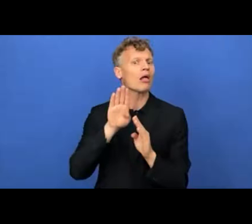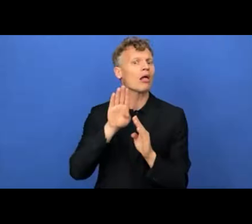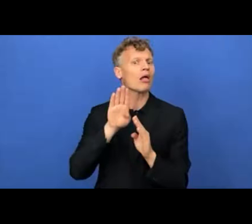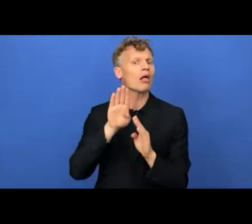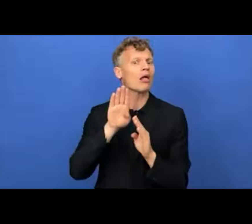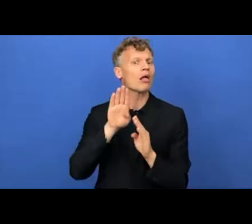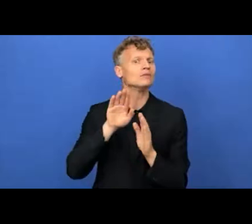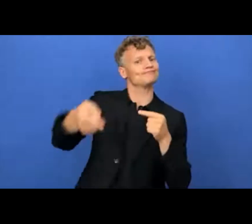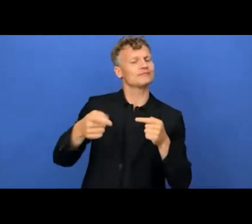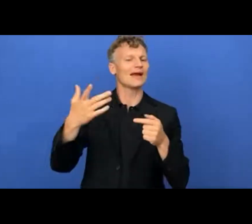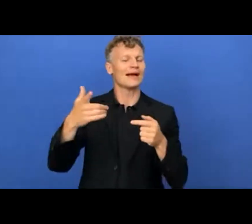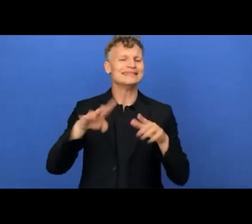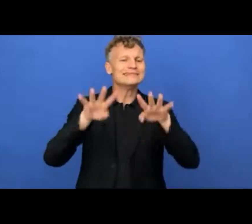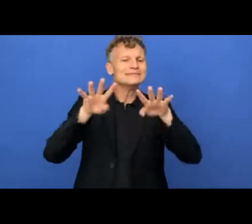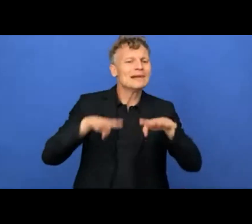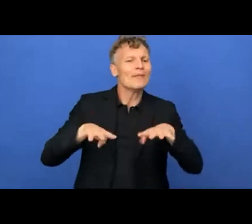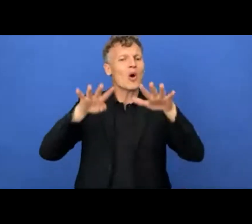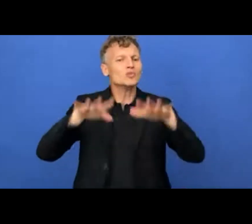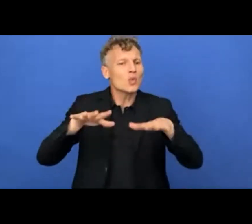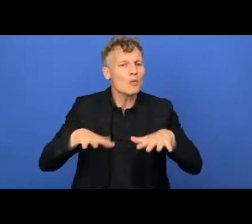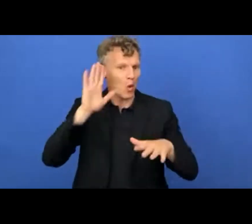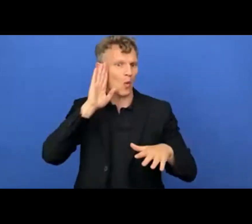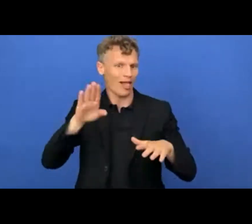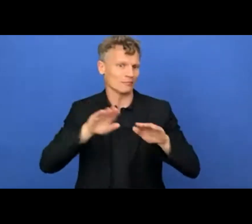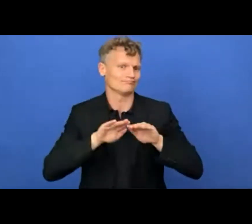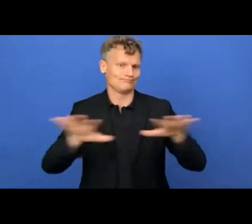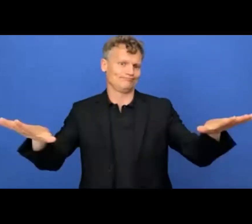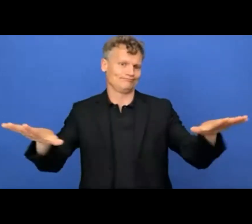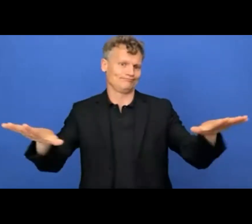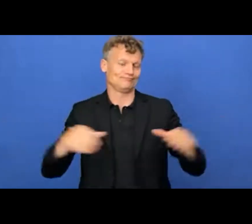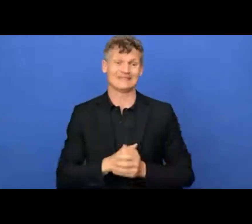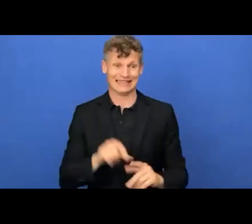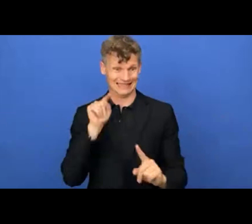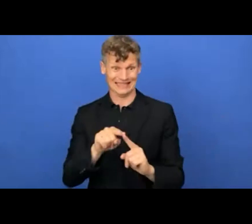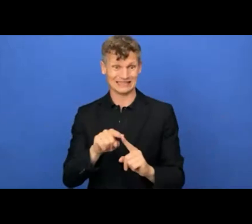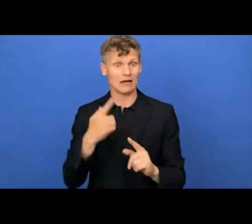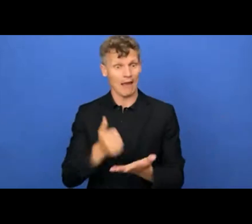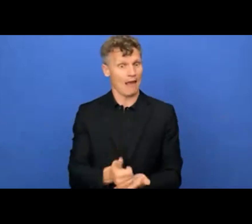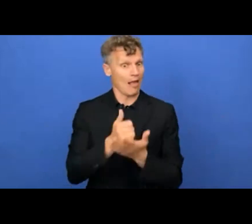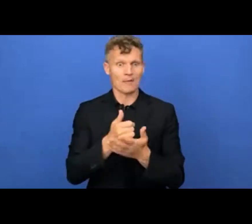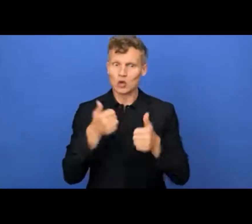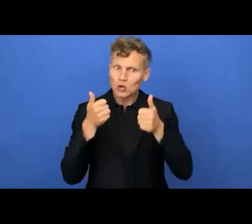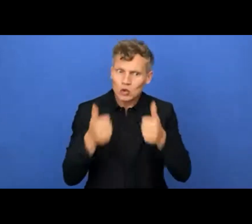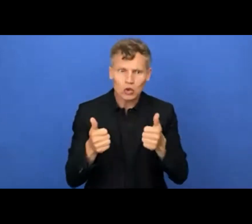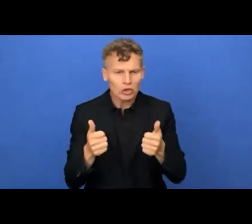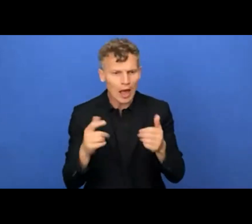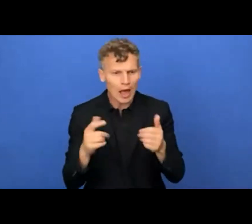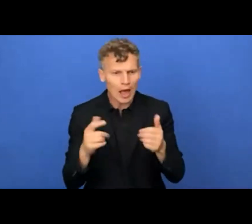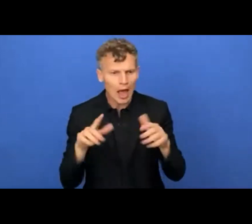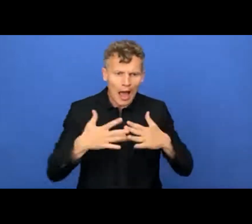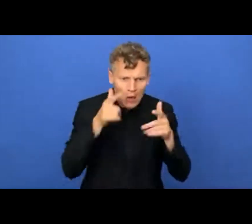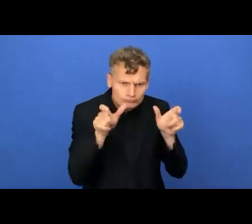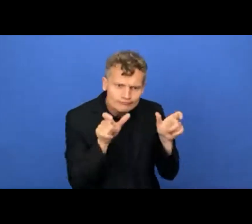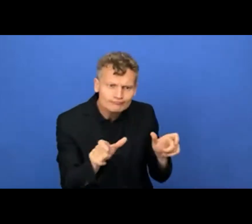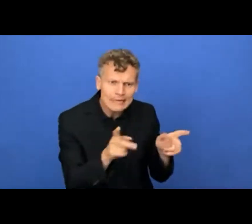l'automne. C'est un nouvel agenda pour aider les gouvernements à surmonter ces obstacles pour vraiment aider au